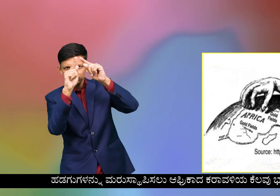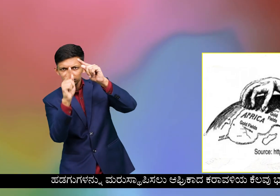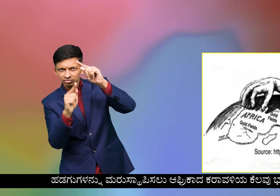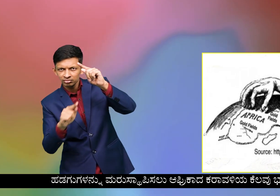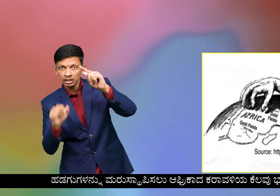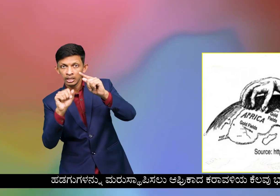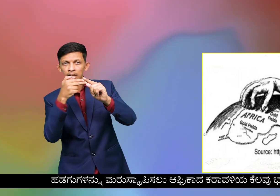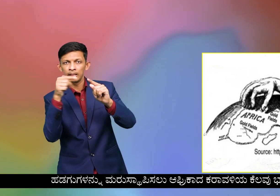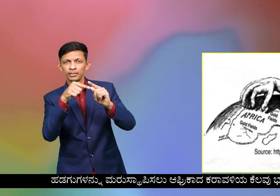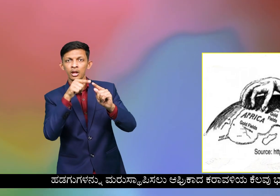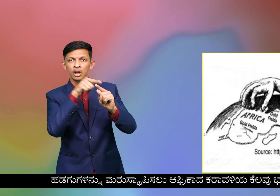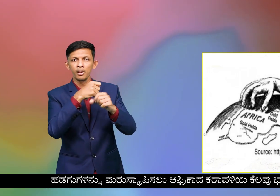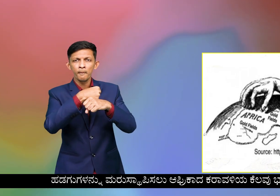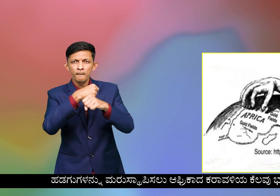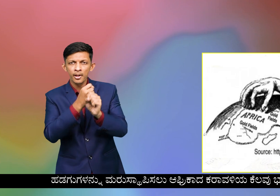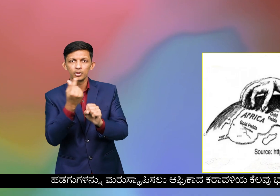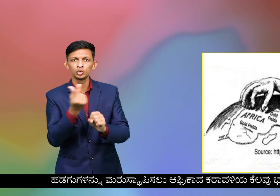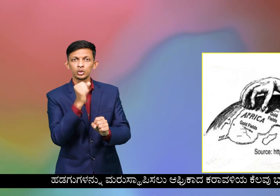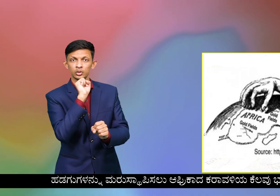ಕರಾವಳಿಯ ಕೆಲವು ಭಾಗಗಳನ್ನು ಬಳಸಿದವು.